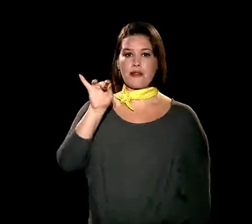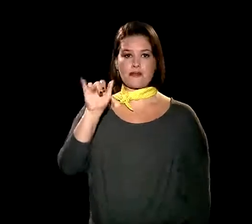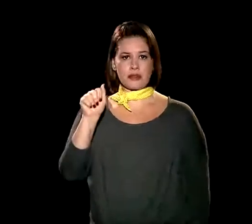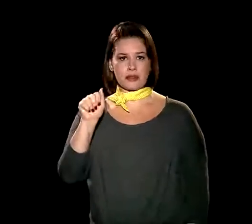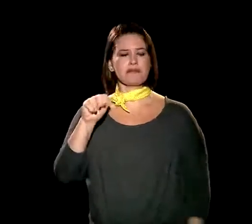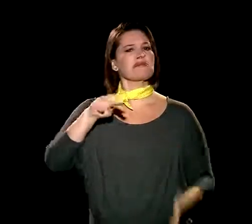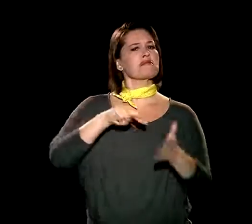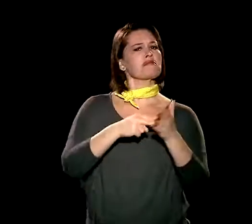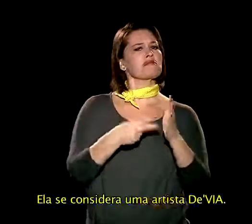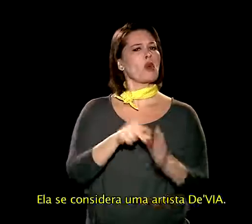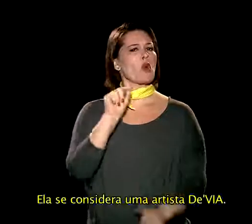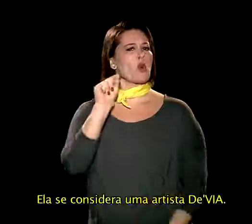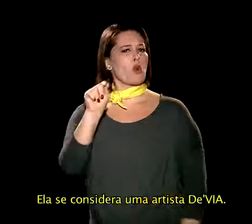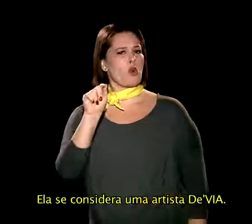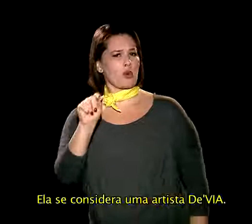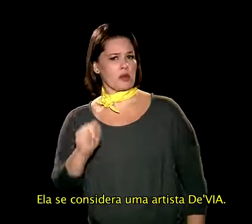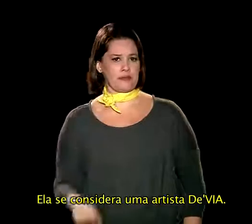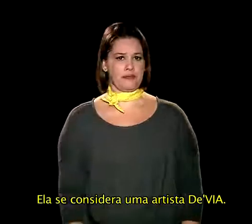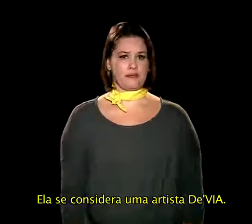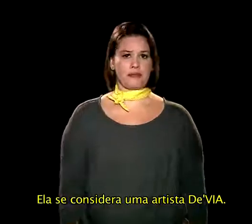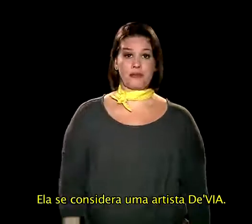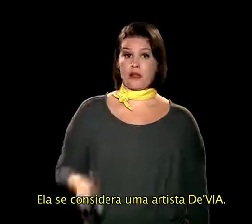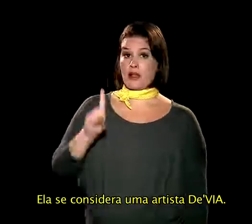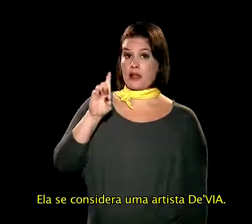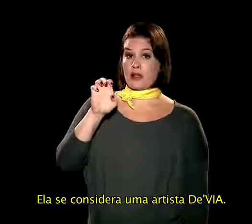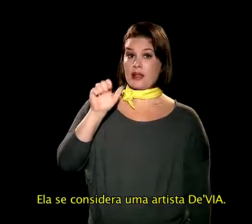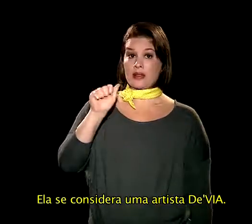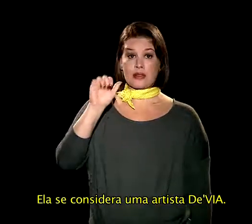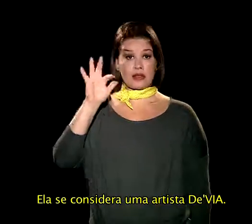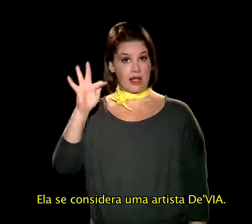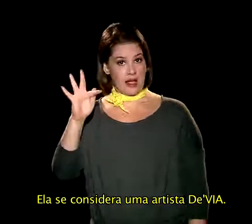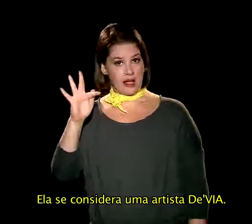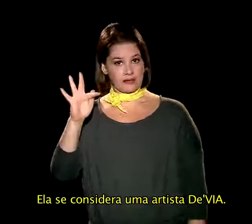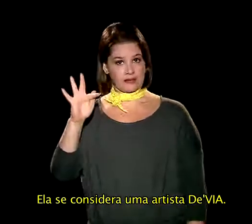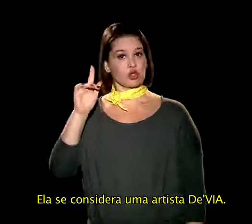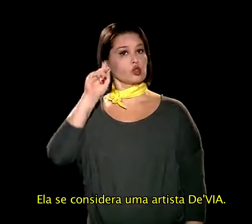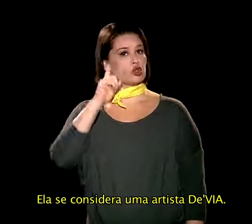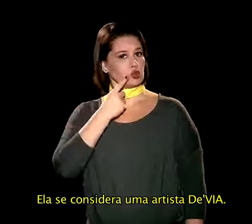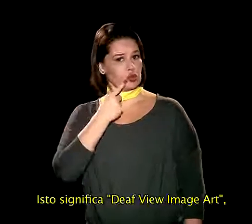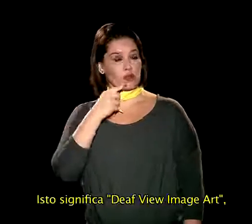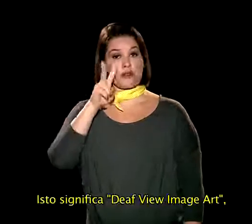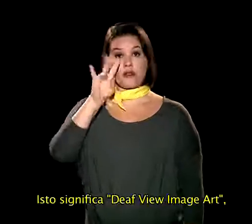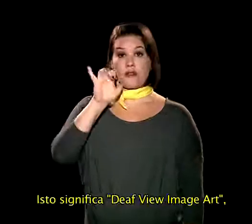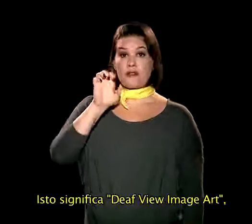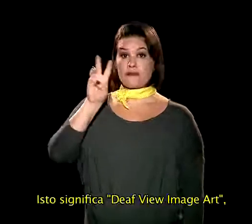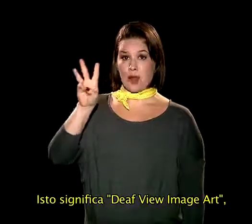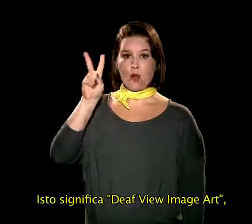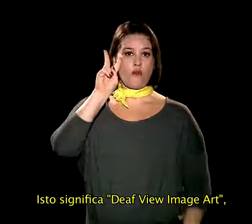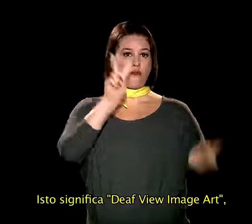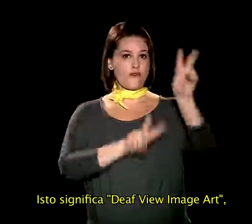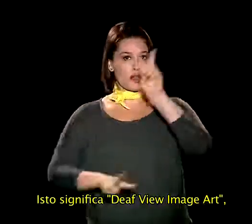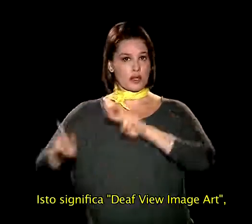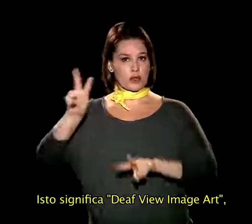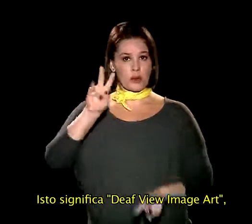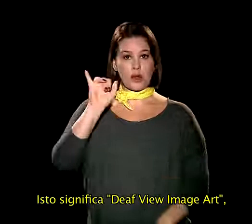Ela se considera uma artista dévia. Isto significa Death